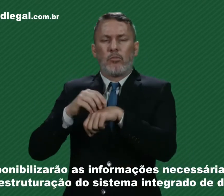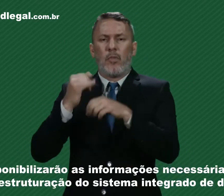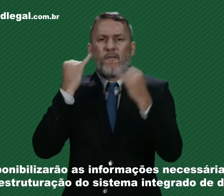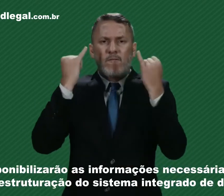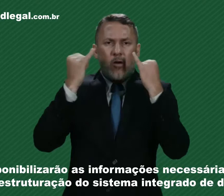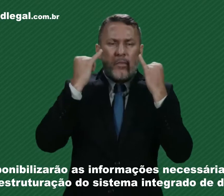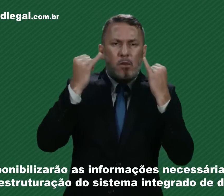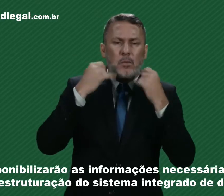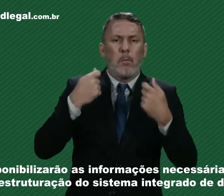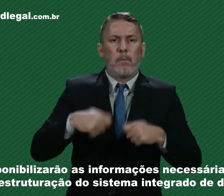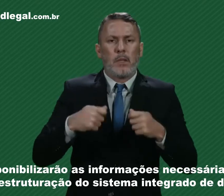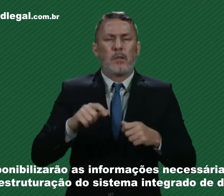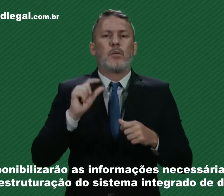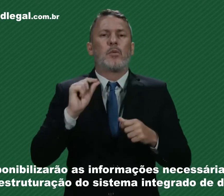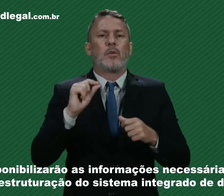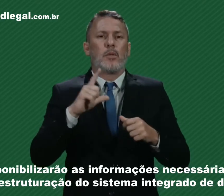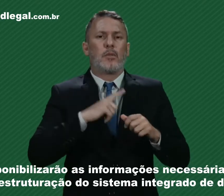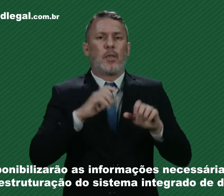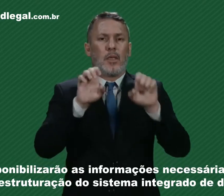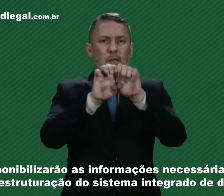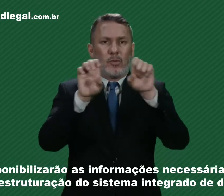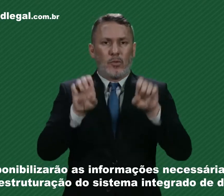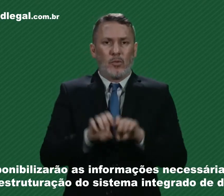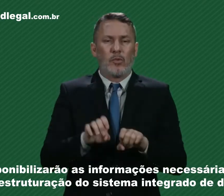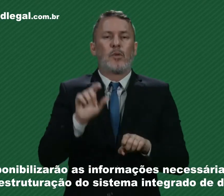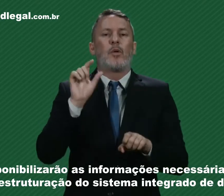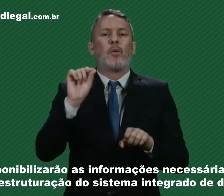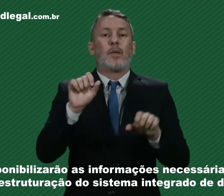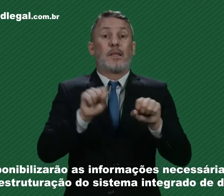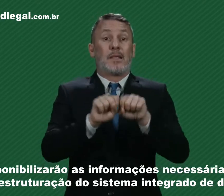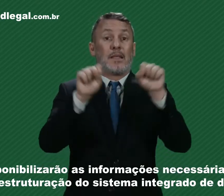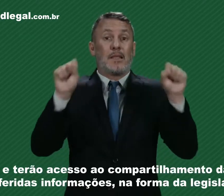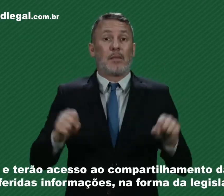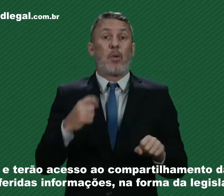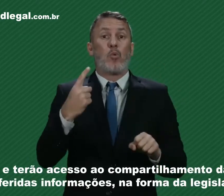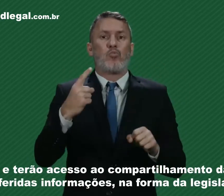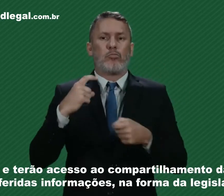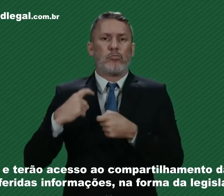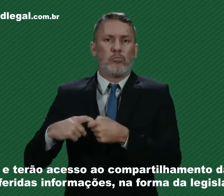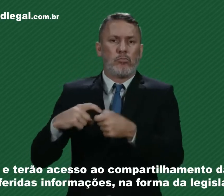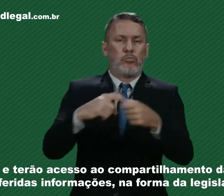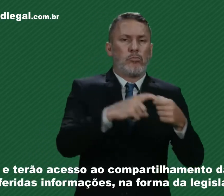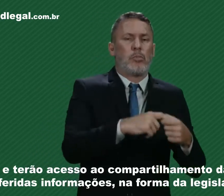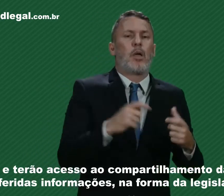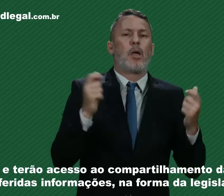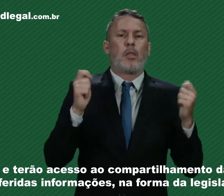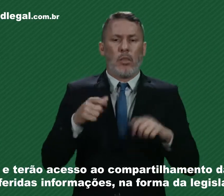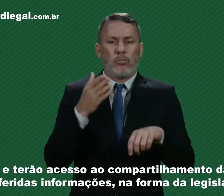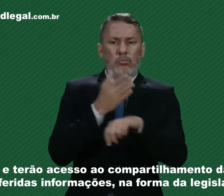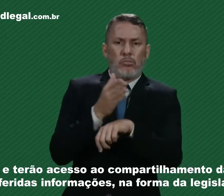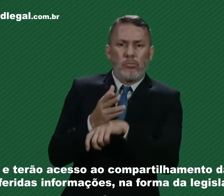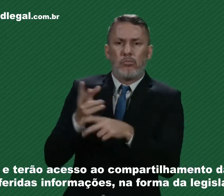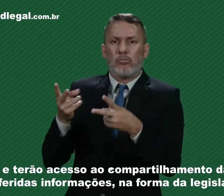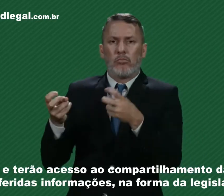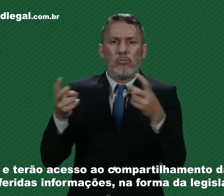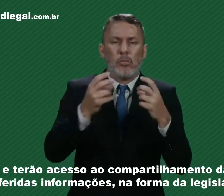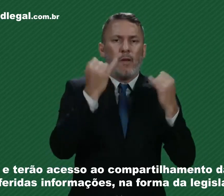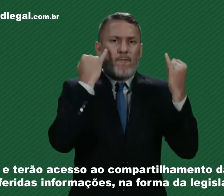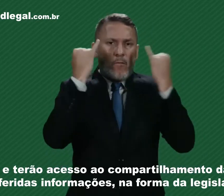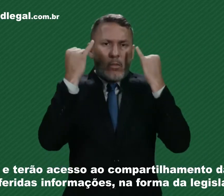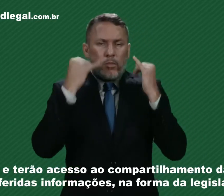informações necessárias para a estruturação do Sistema Integrado de Dados e terão acesso ao compartilhamento das